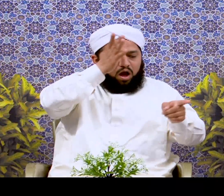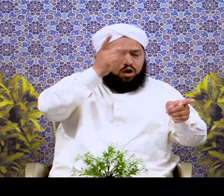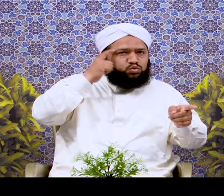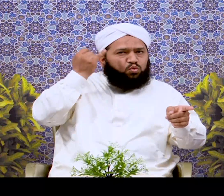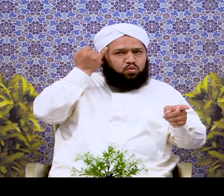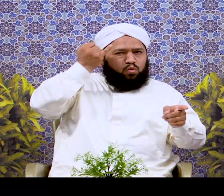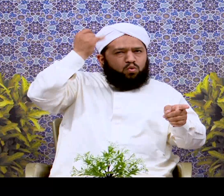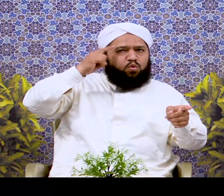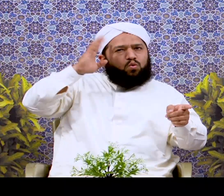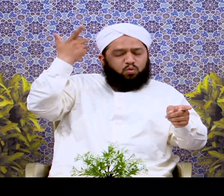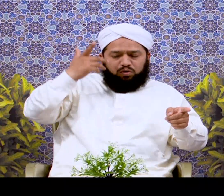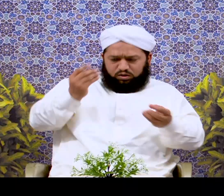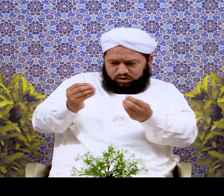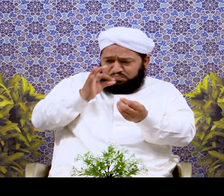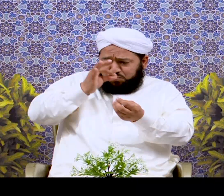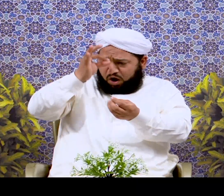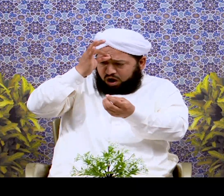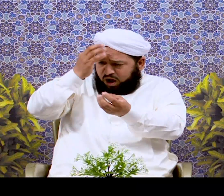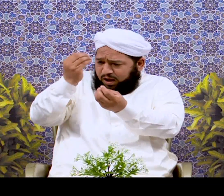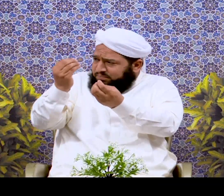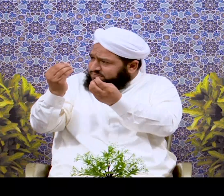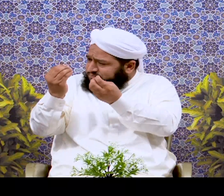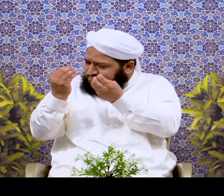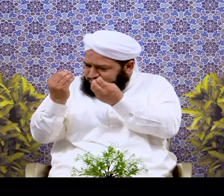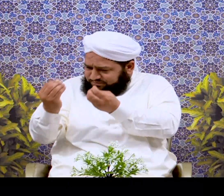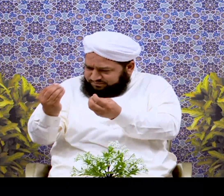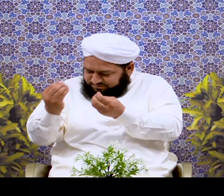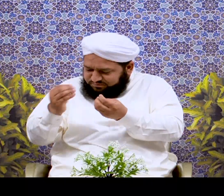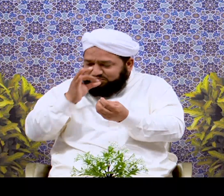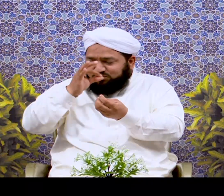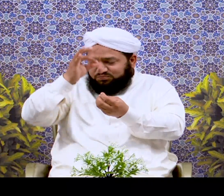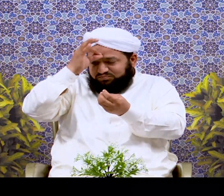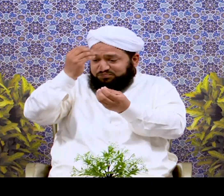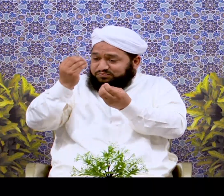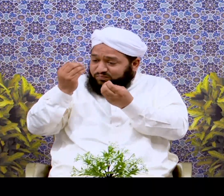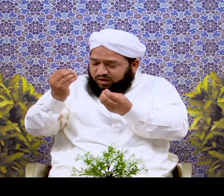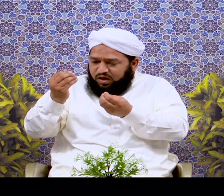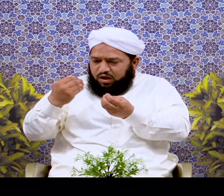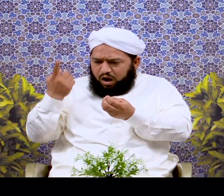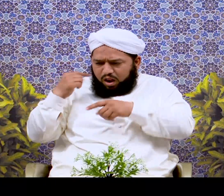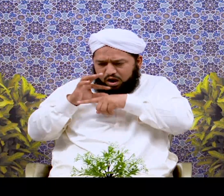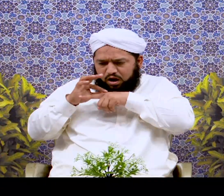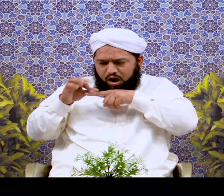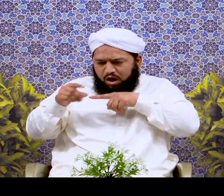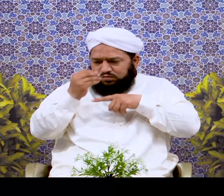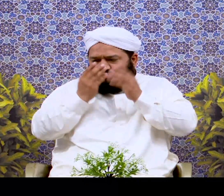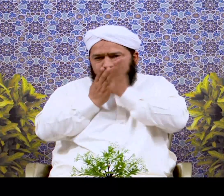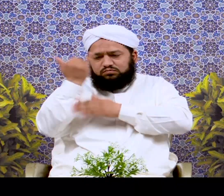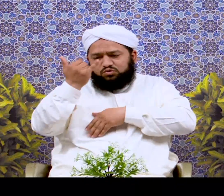کسی اور ہی سوچ میں گم تھا۔ اچانک بولا، اے محمد صلی اللہ علیہ وآلہ وصحبہ وسلم، رات آپ